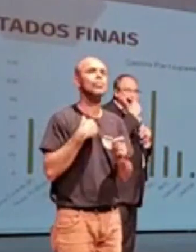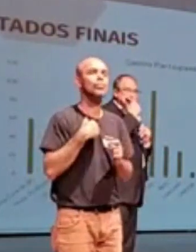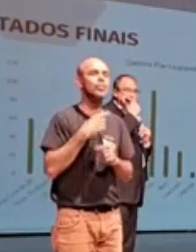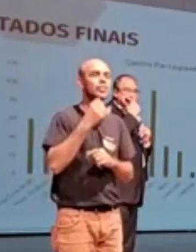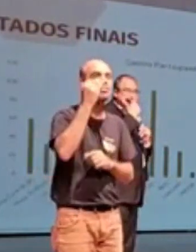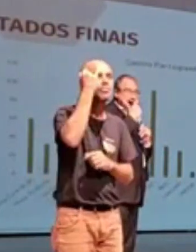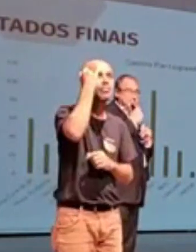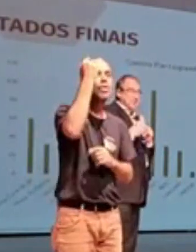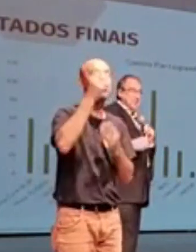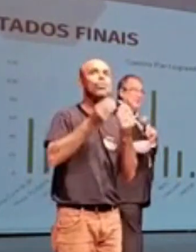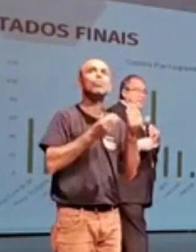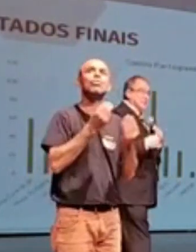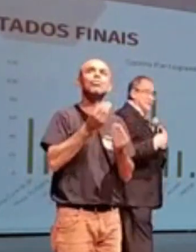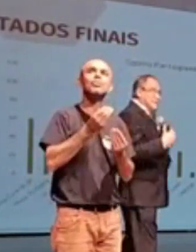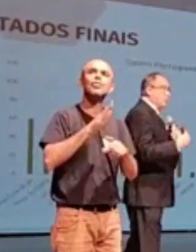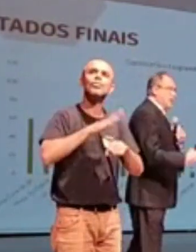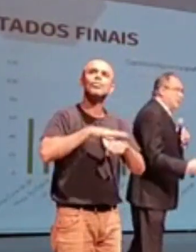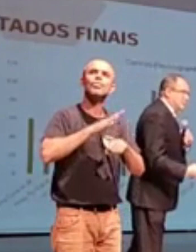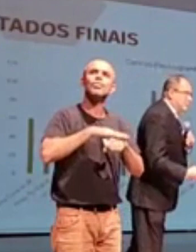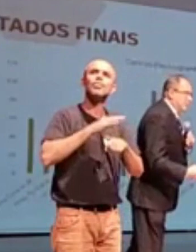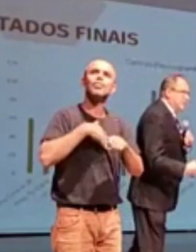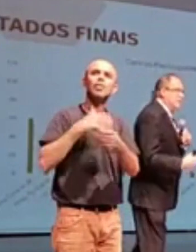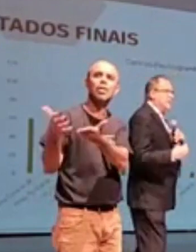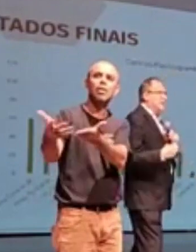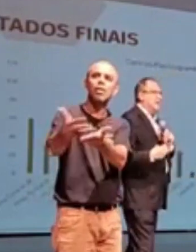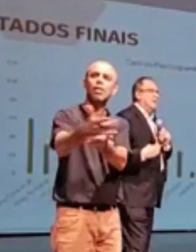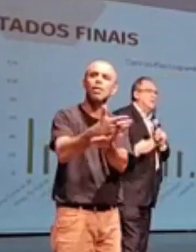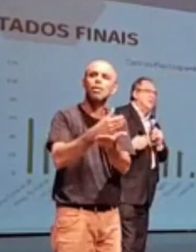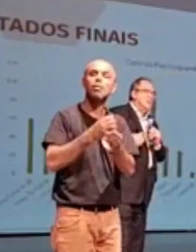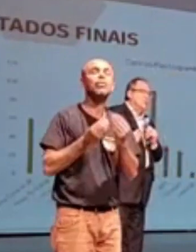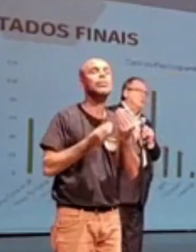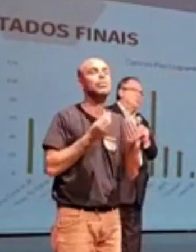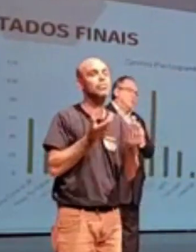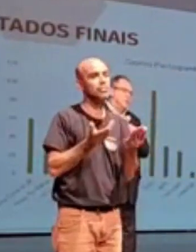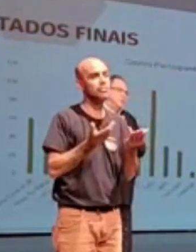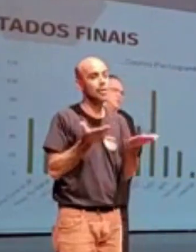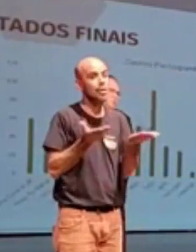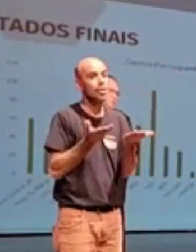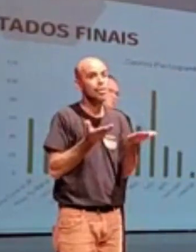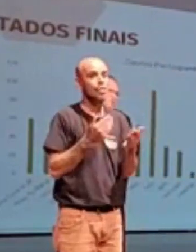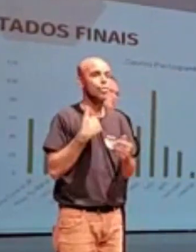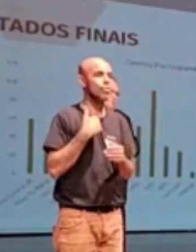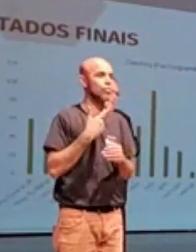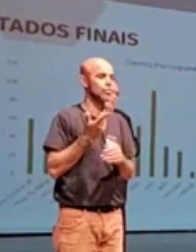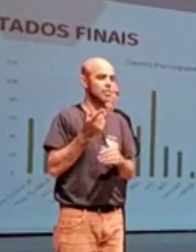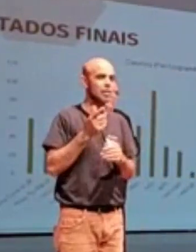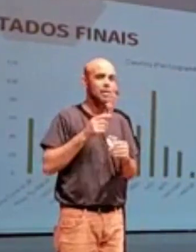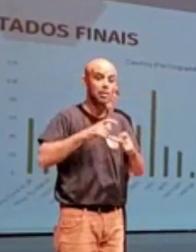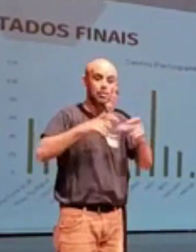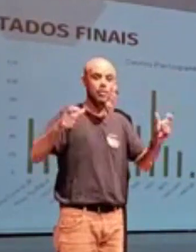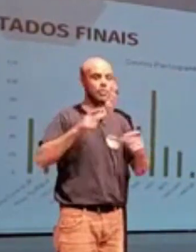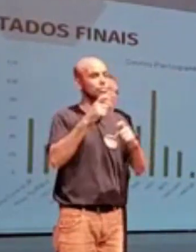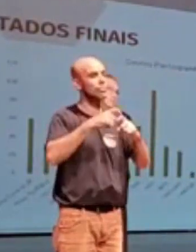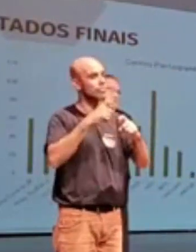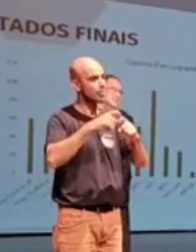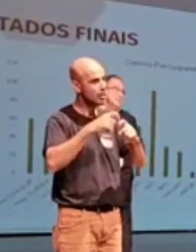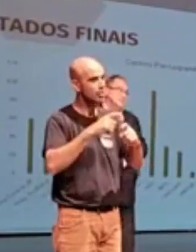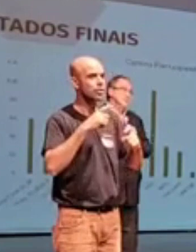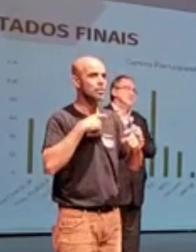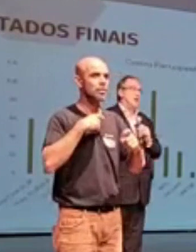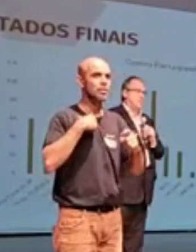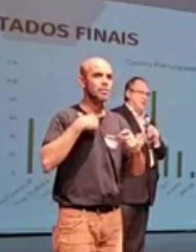puxa, como a gente vai fazer para ter essa coleta? Porque hoje em dia a maioria dos médicos ele tem uma